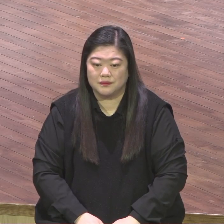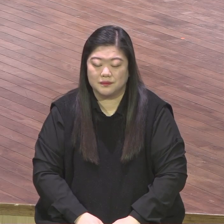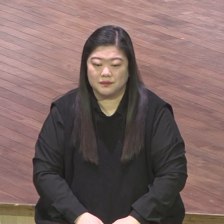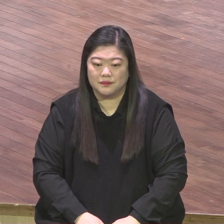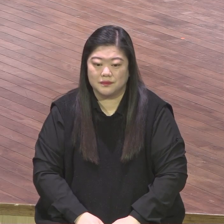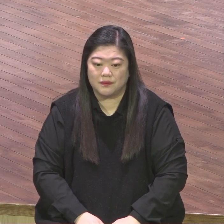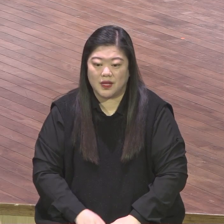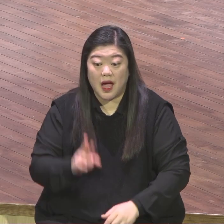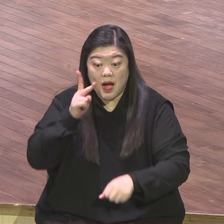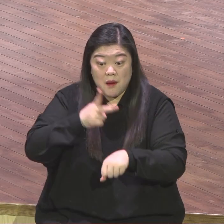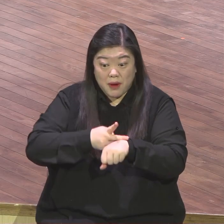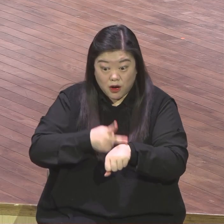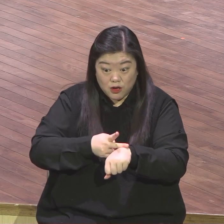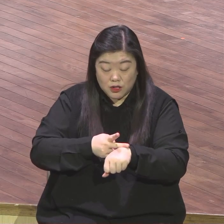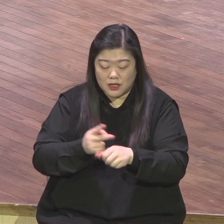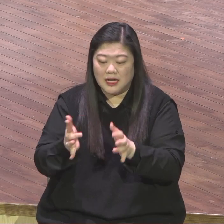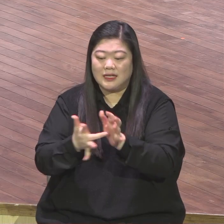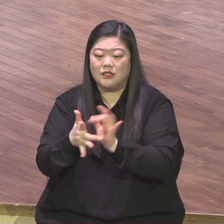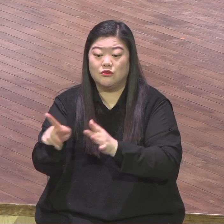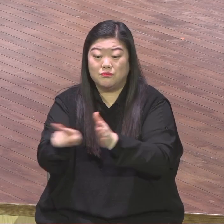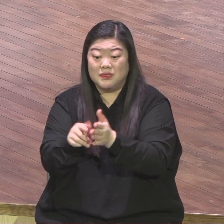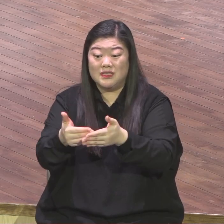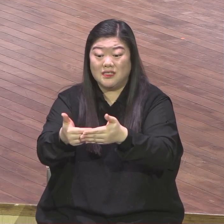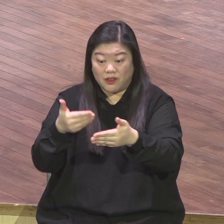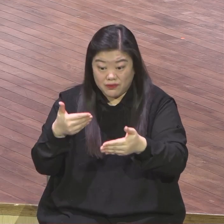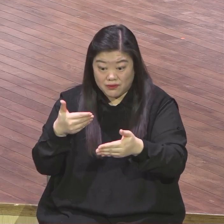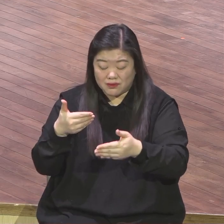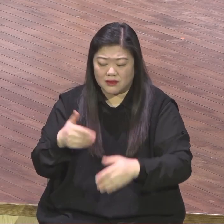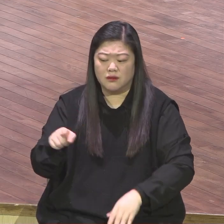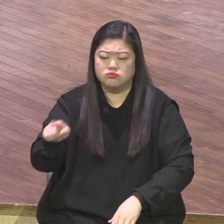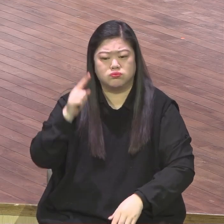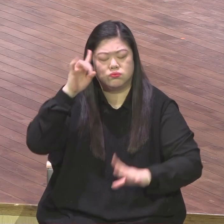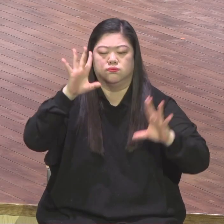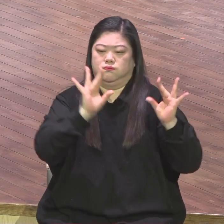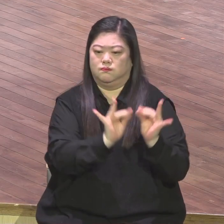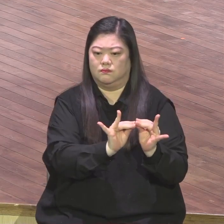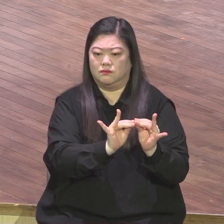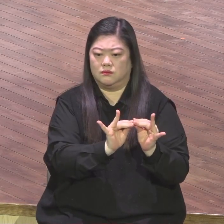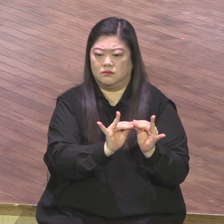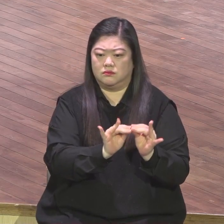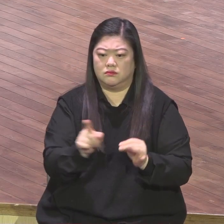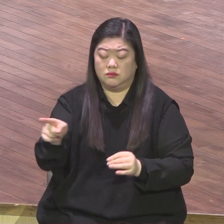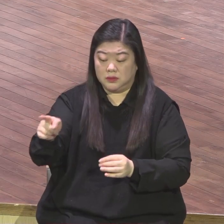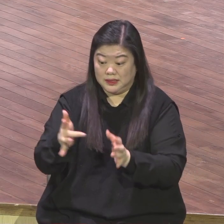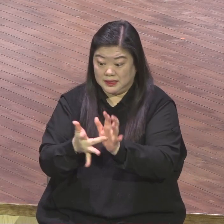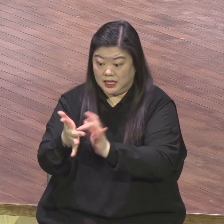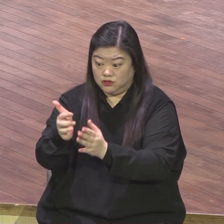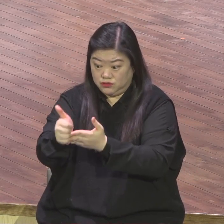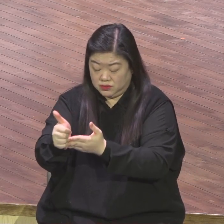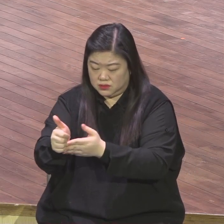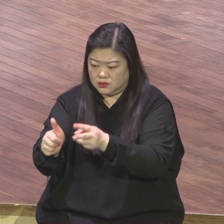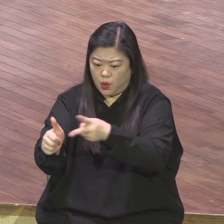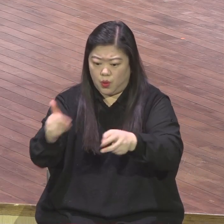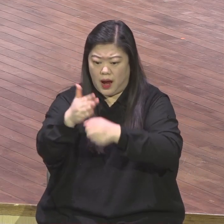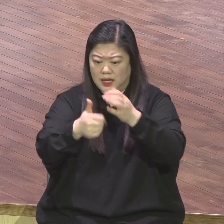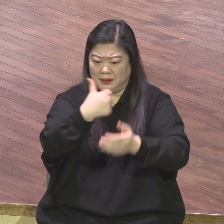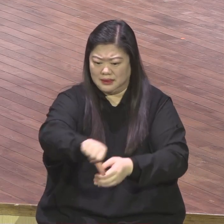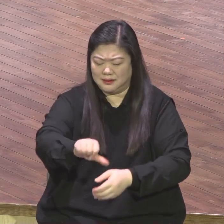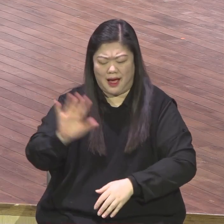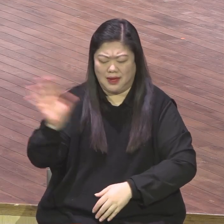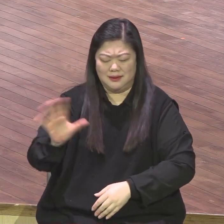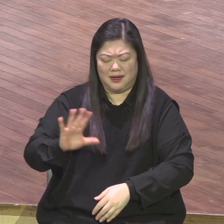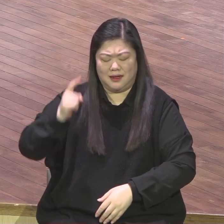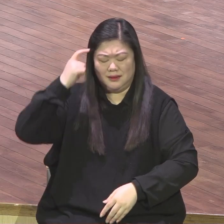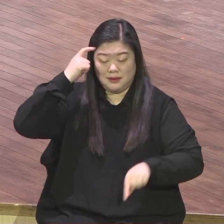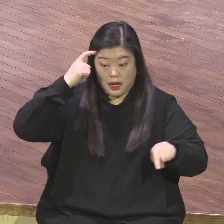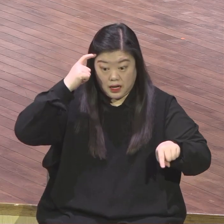이것이 바울의 입장에서는요 지극히 당연한 것이죠. 그 당시에서는. 그래서 이 바울은 다메섹에 있는 예수 믿는